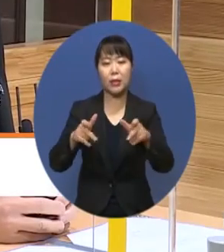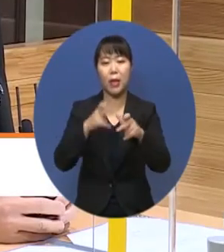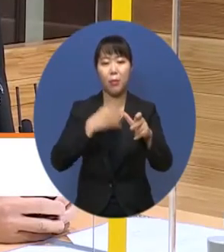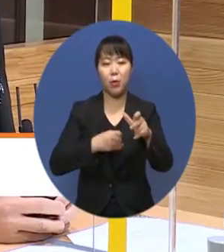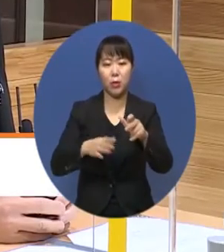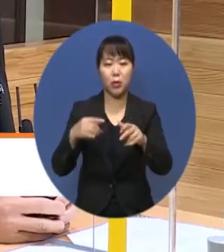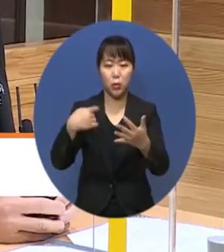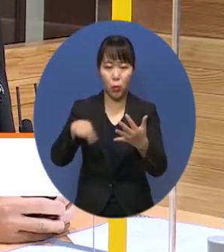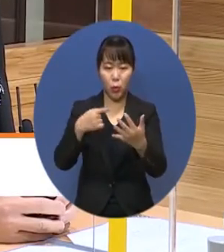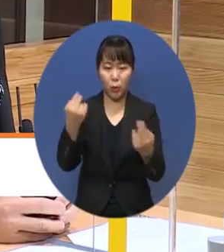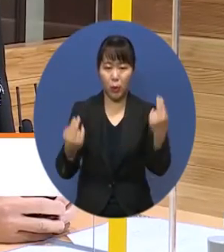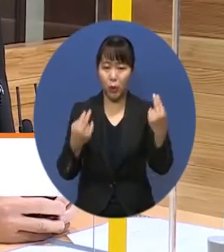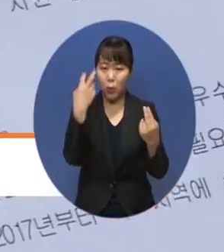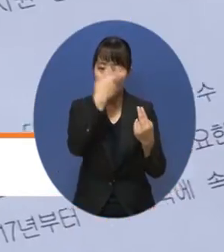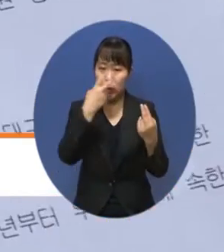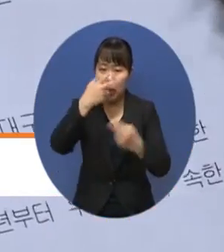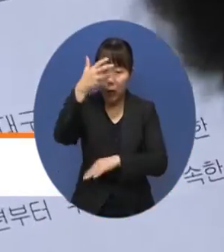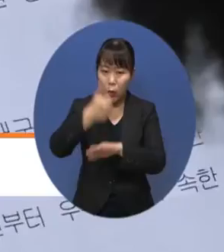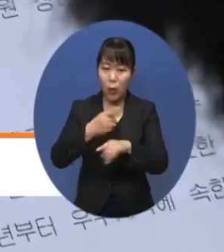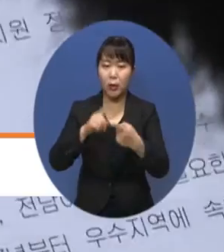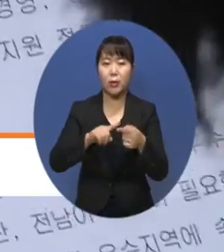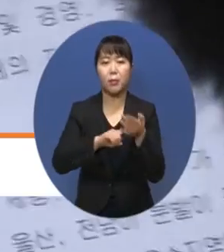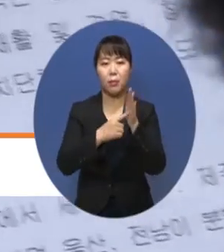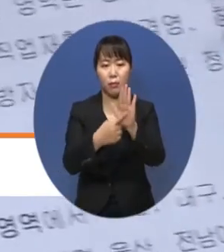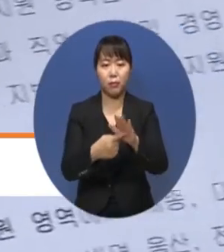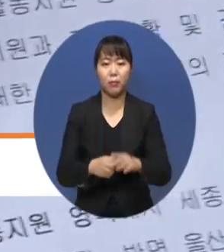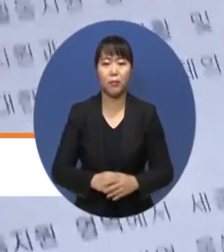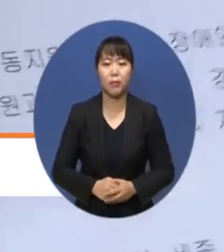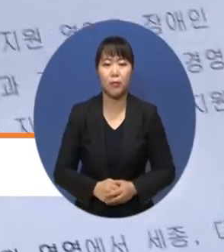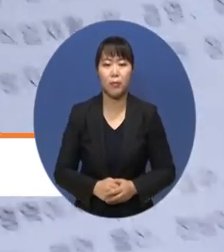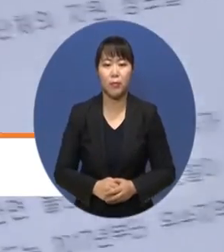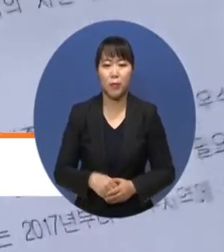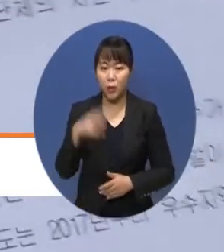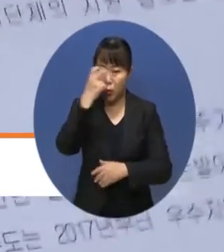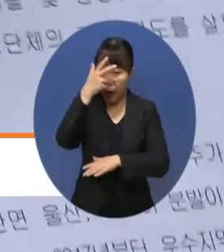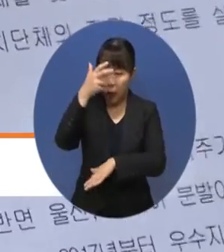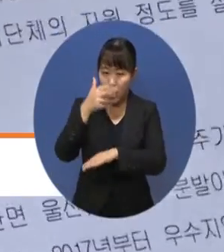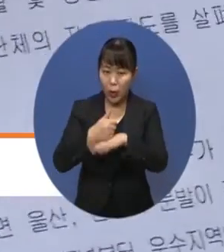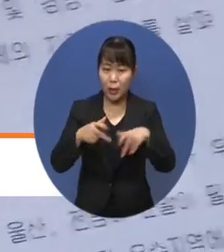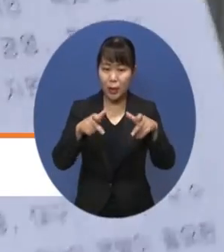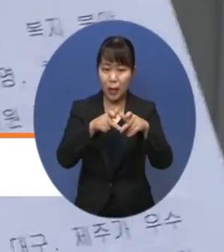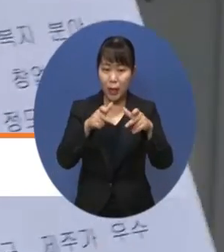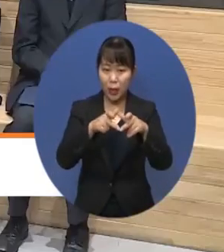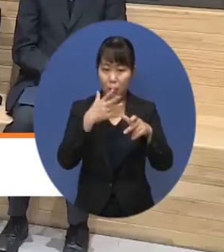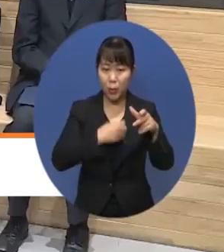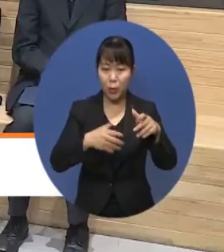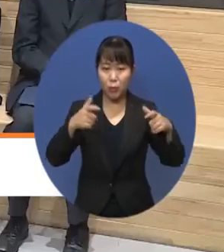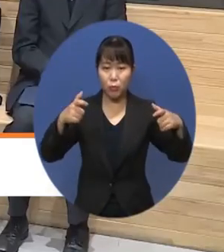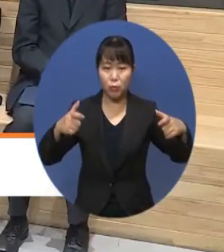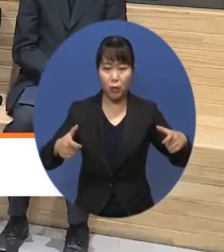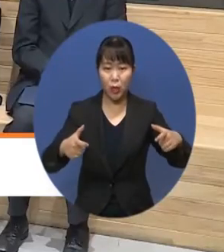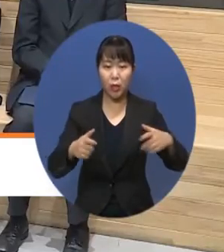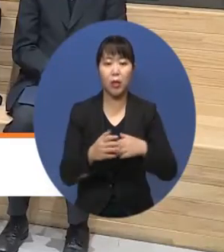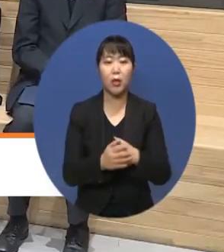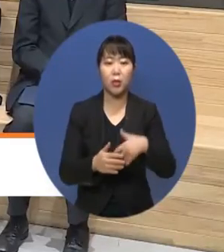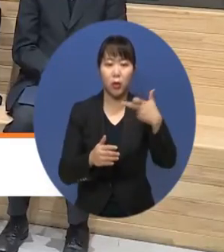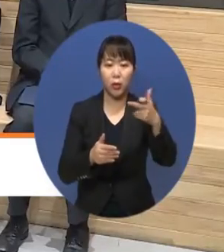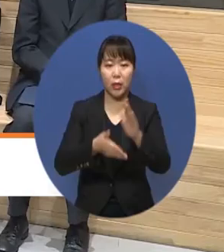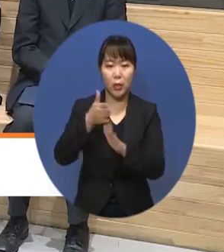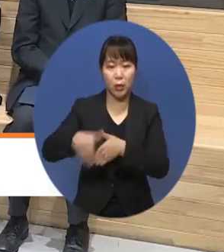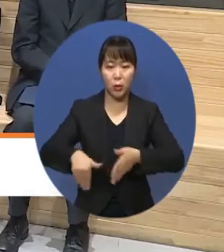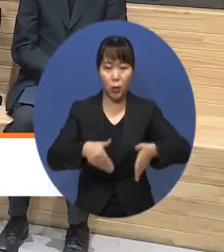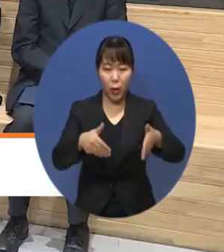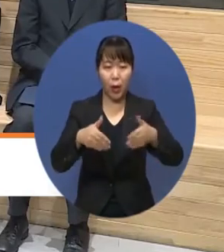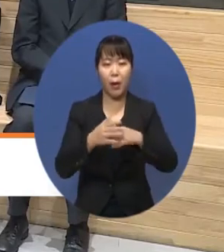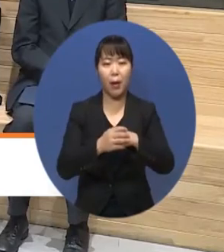복지 교육 비교 조사 결과를 발표했습니다 조사결과 장애인 복지 분야 17개 시도에 평균